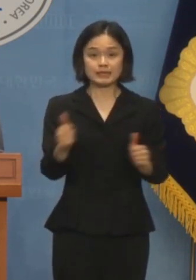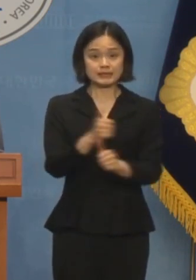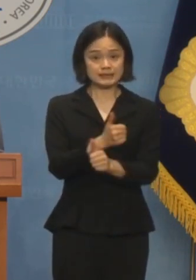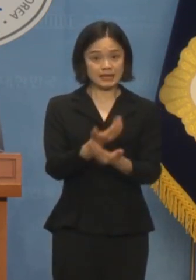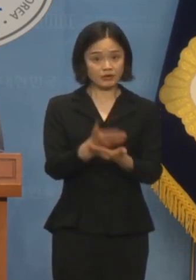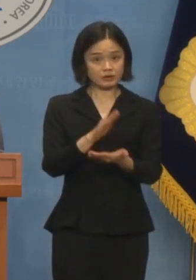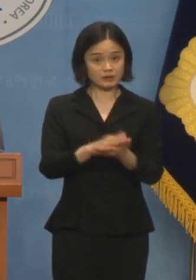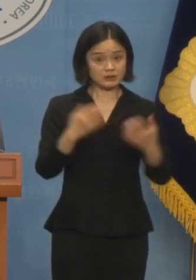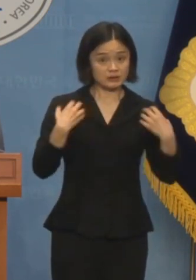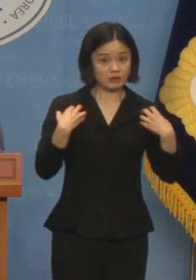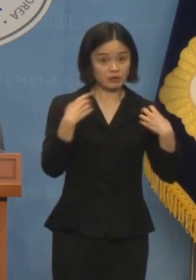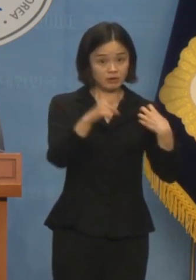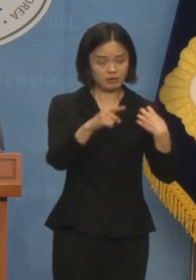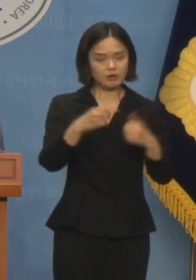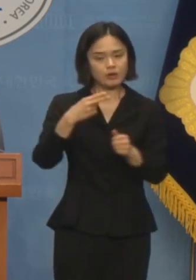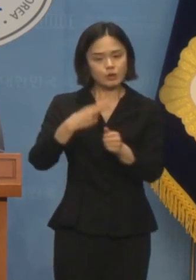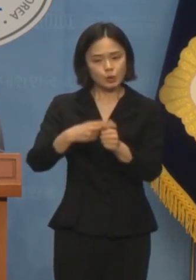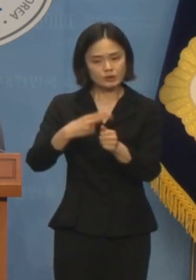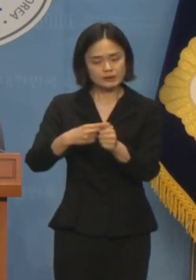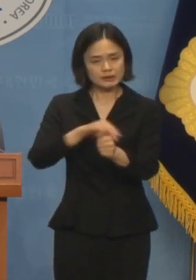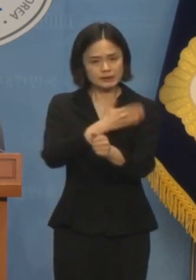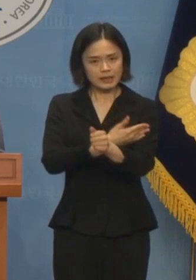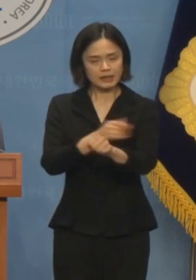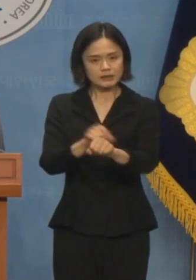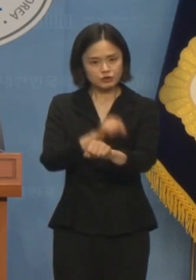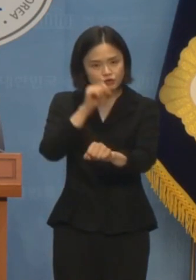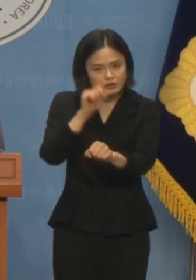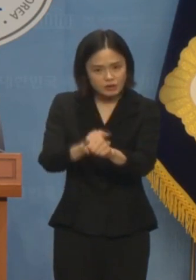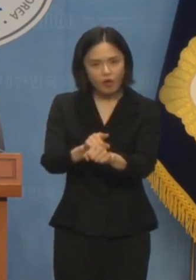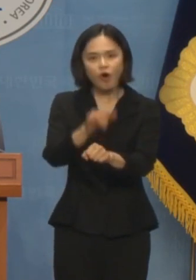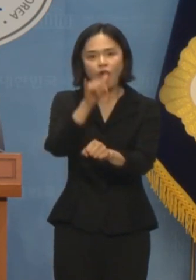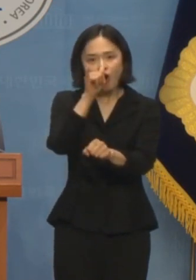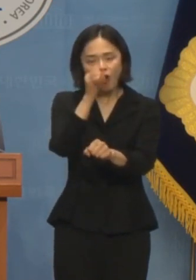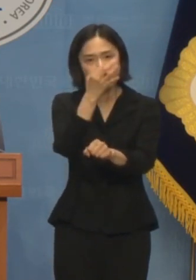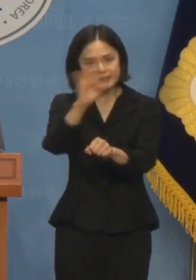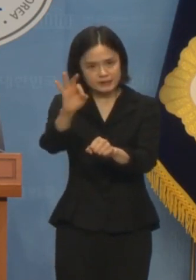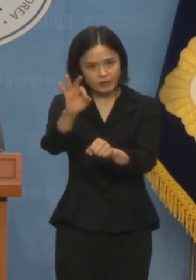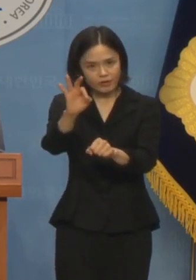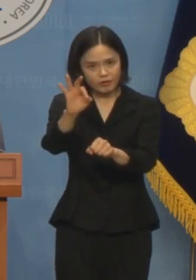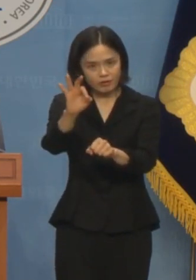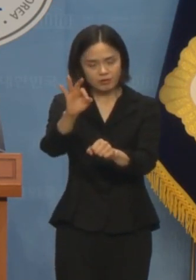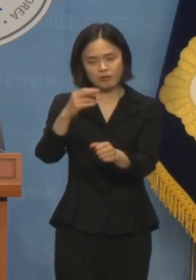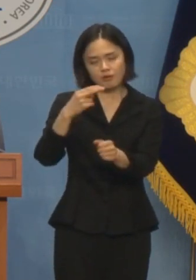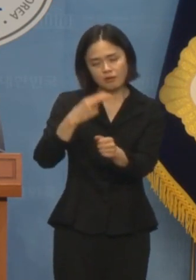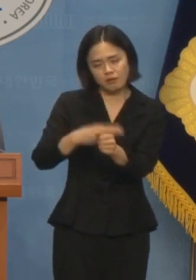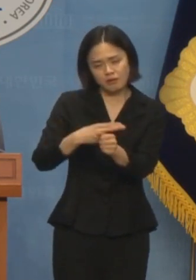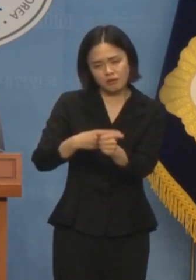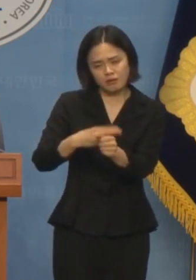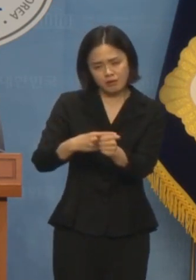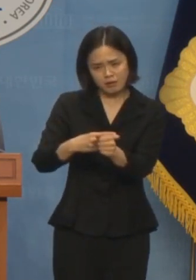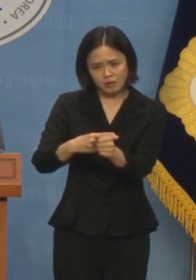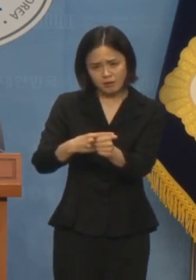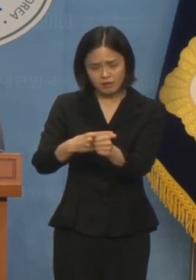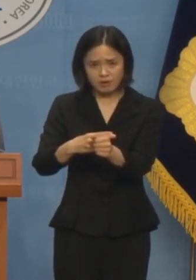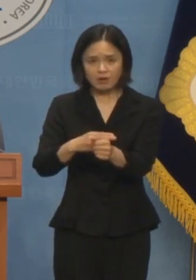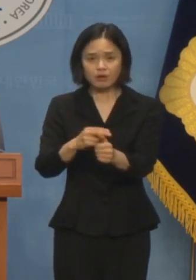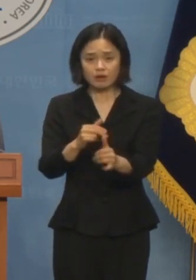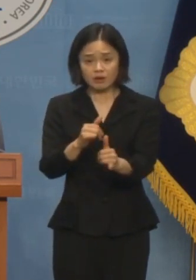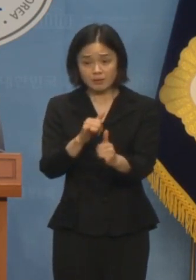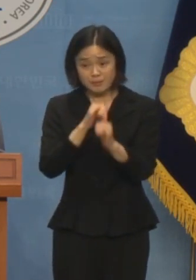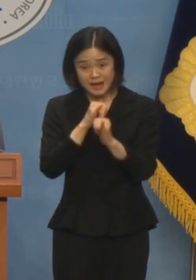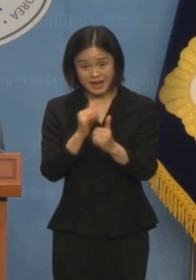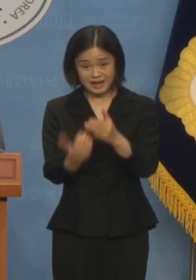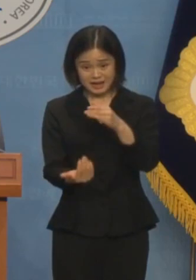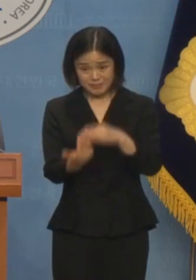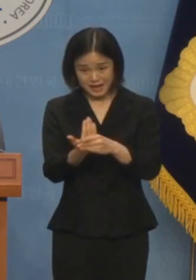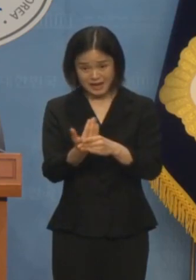특수성을 인정하여 교육활동 침해와 이에 영향을 끼친 모든 내용을 공무상 재해의 근거로 인정하여